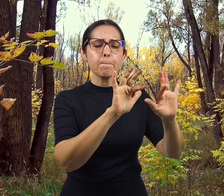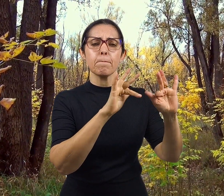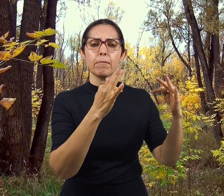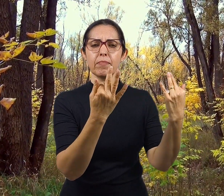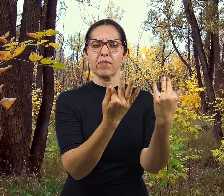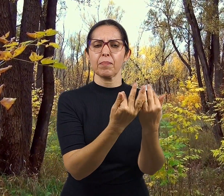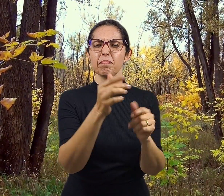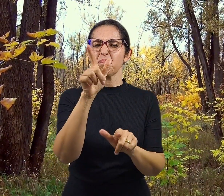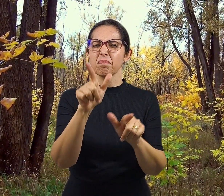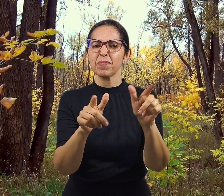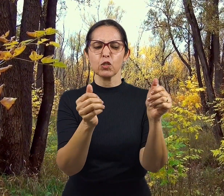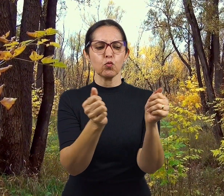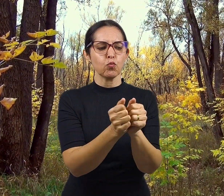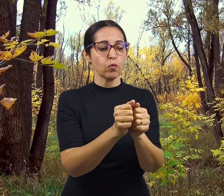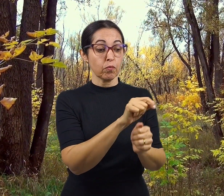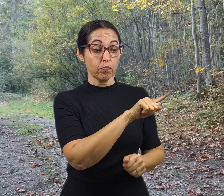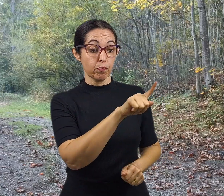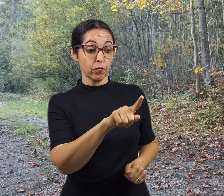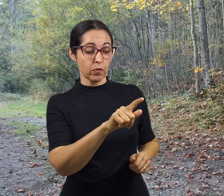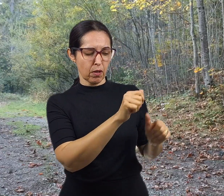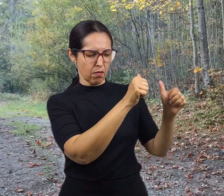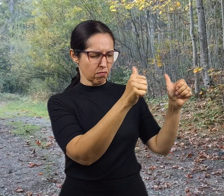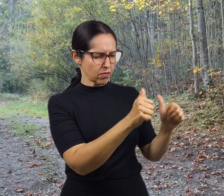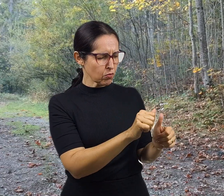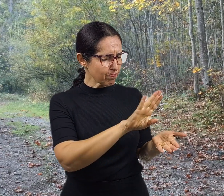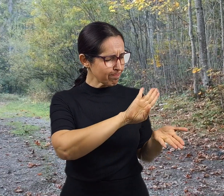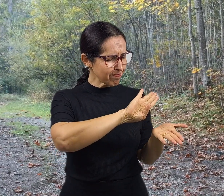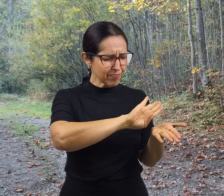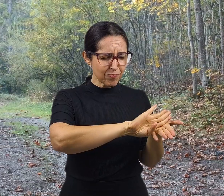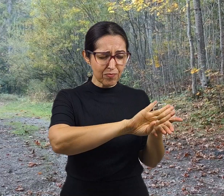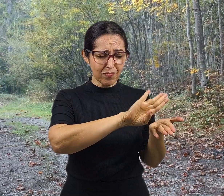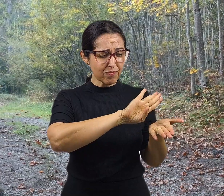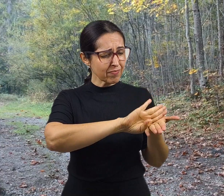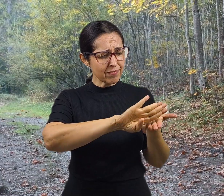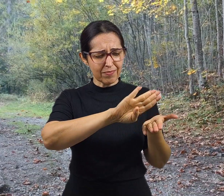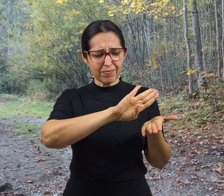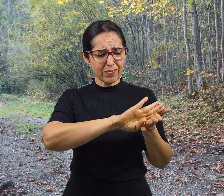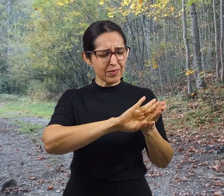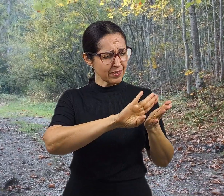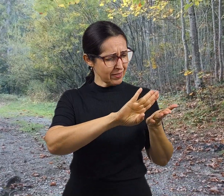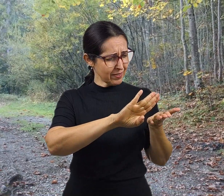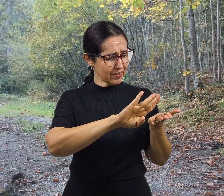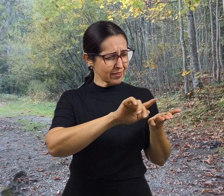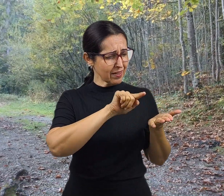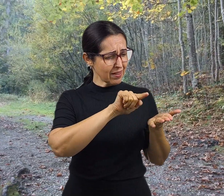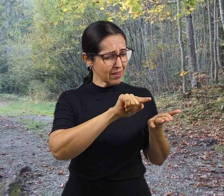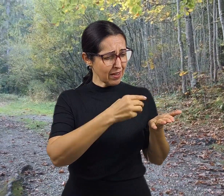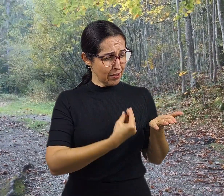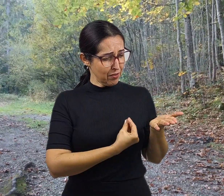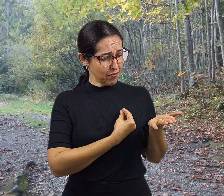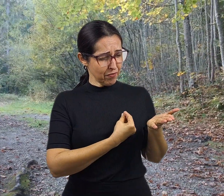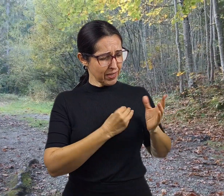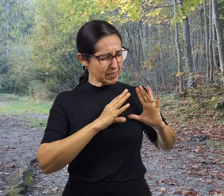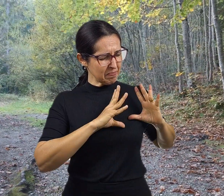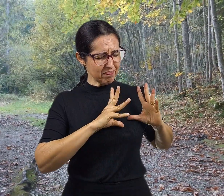estavam: tirai os deuses estranhos que há no meio de vós, e purificai-vos, e mudai as